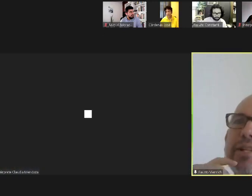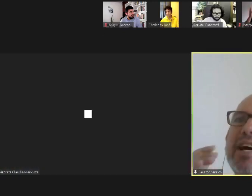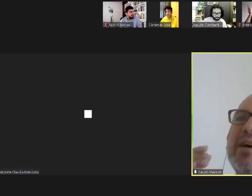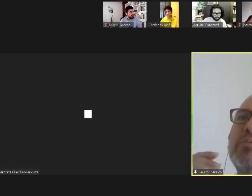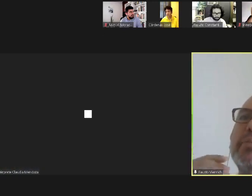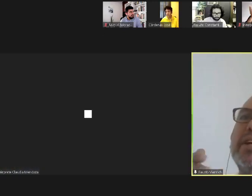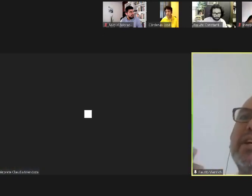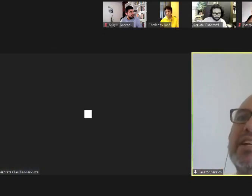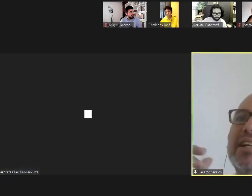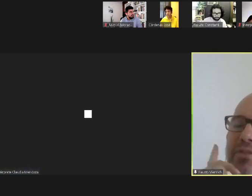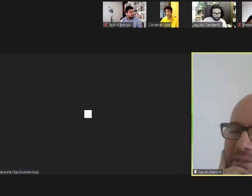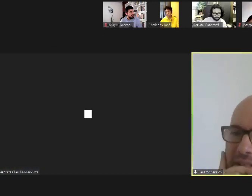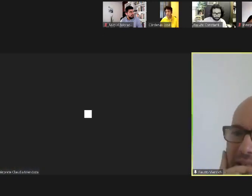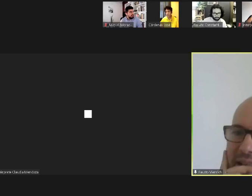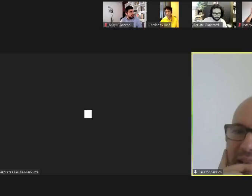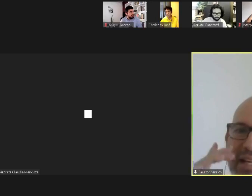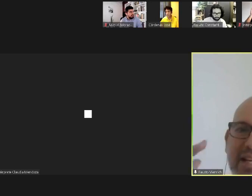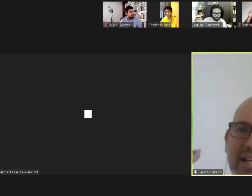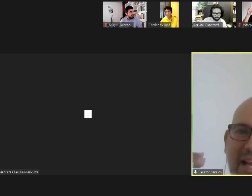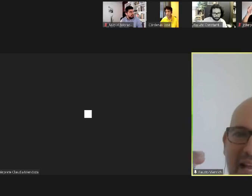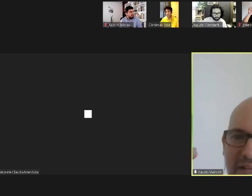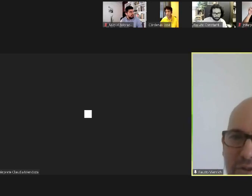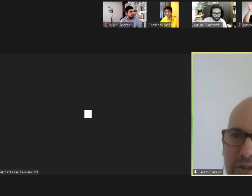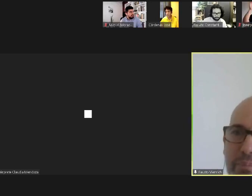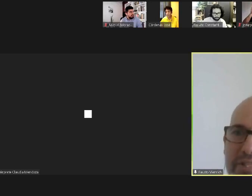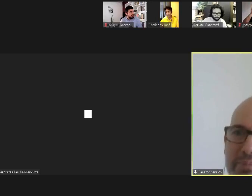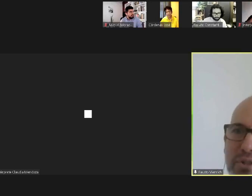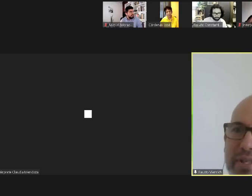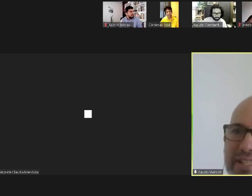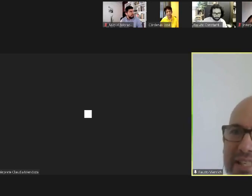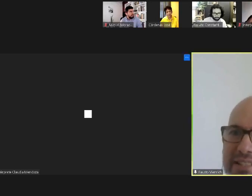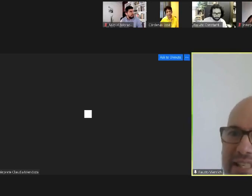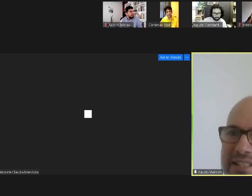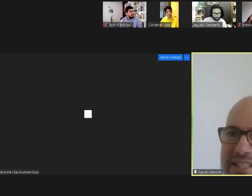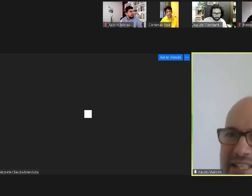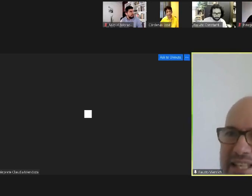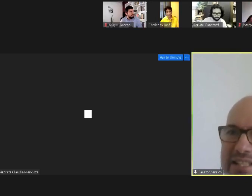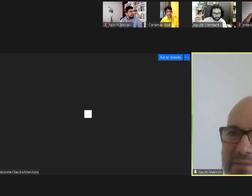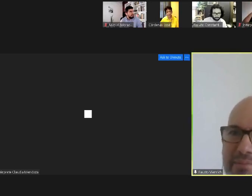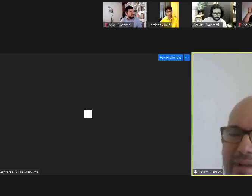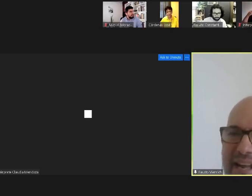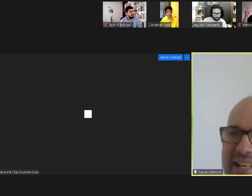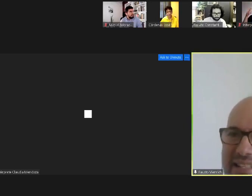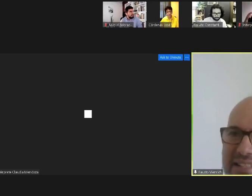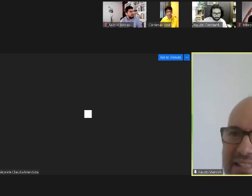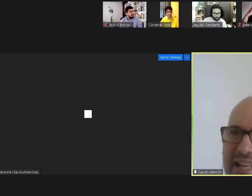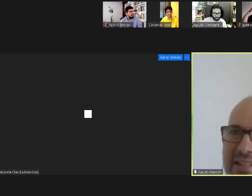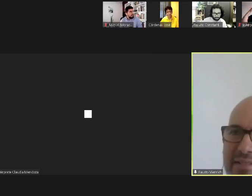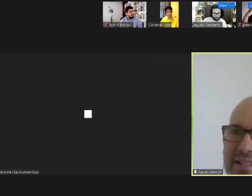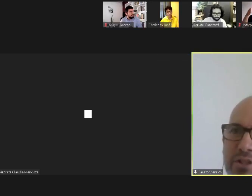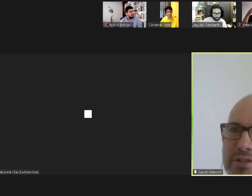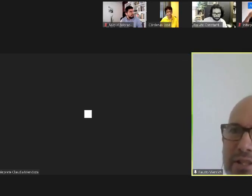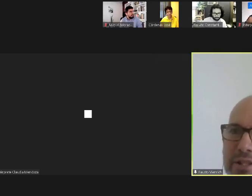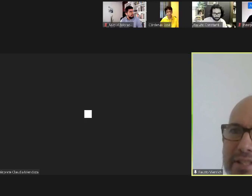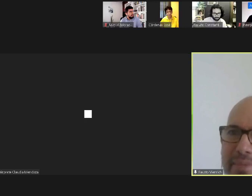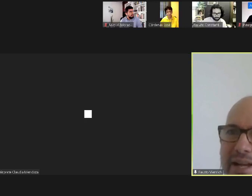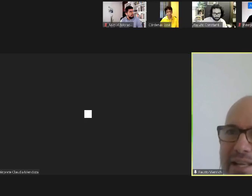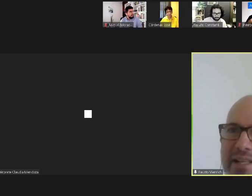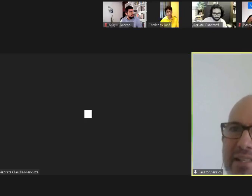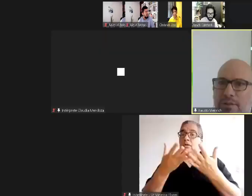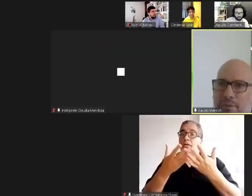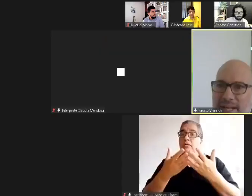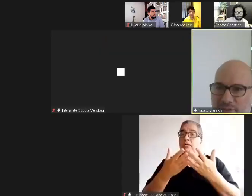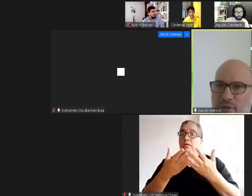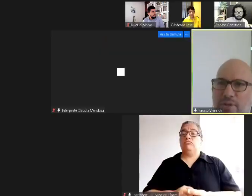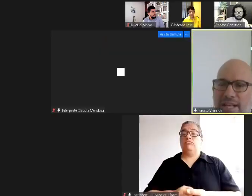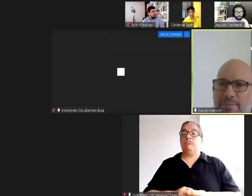que comentaba muy bien Renato. Hay otro tipo de excepciones que están dirigidas a garantizar no tanto el tema